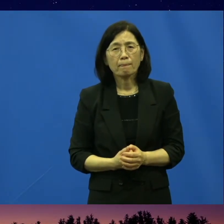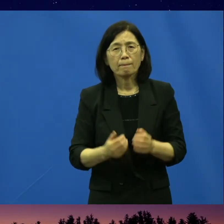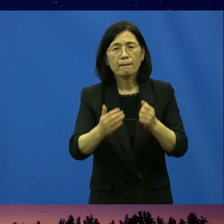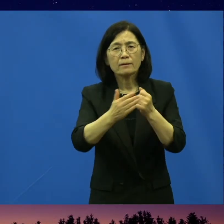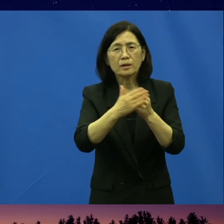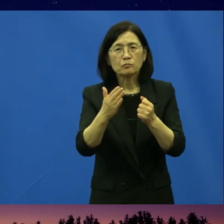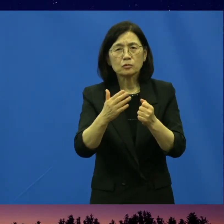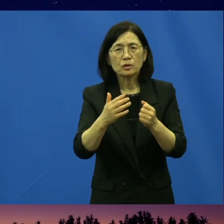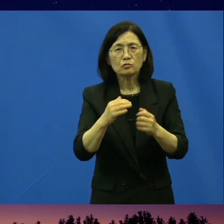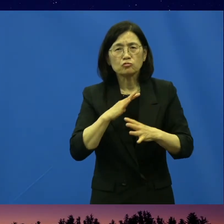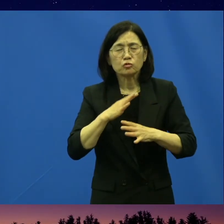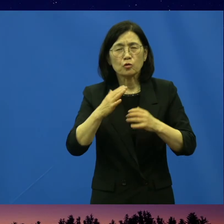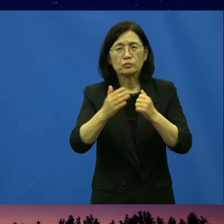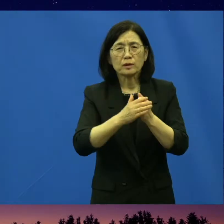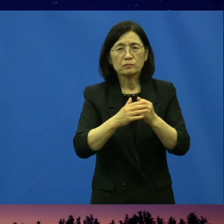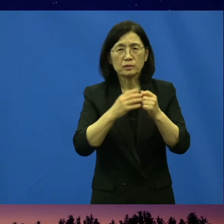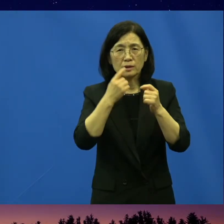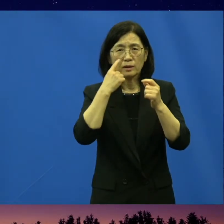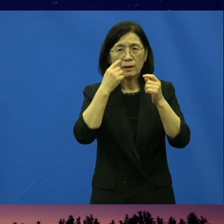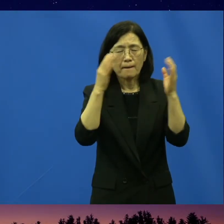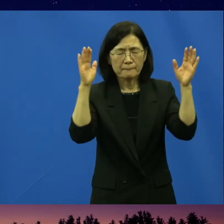거예요.